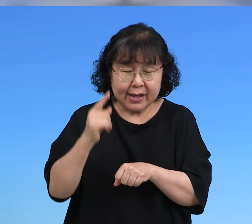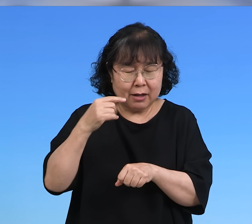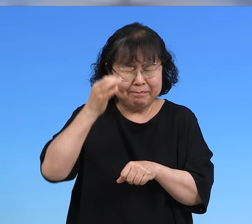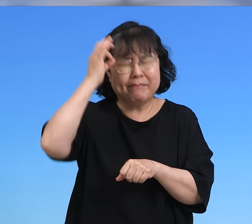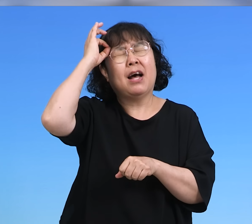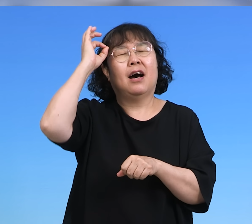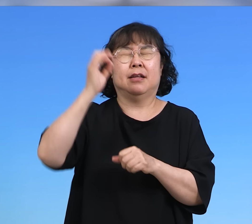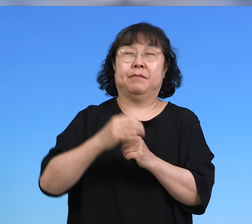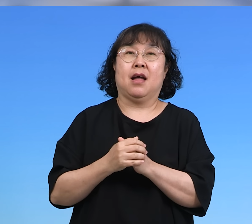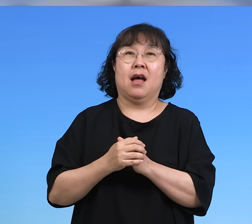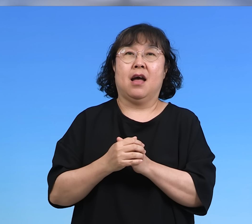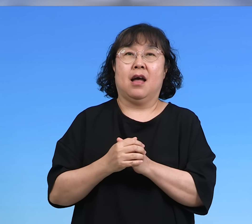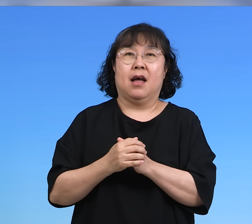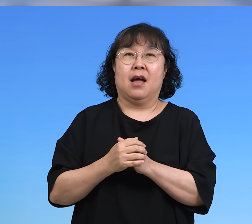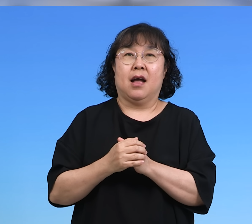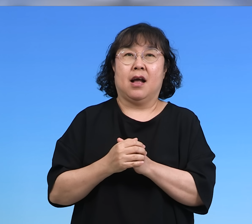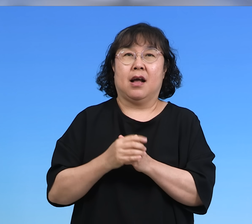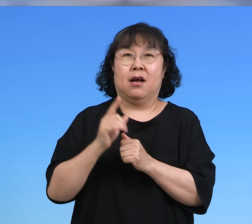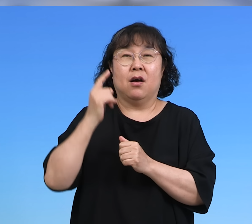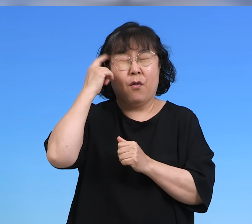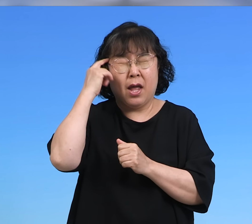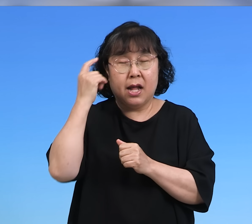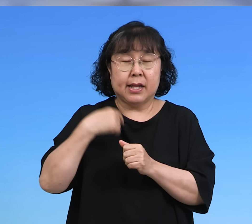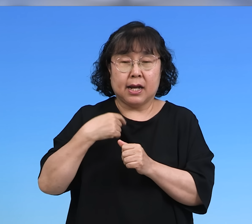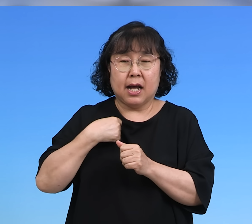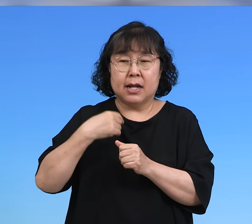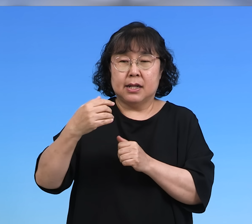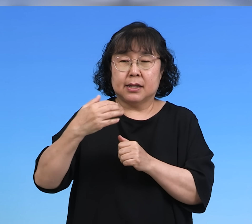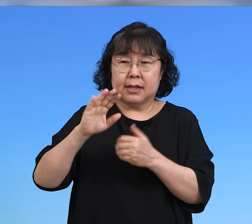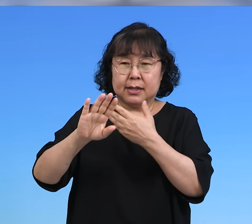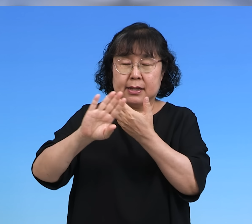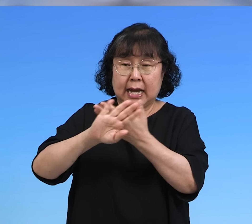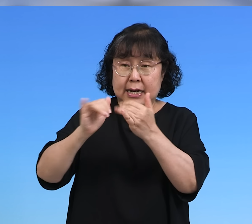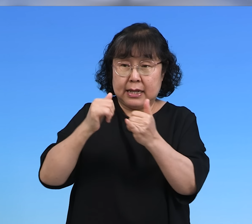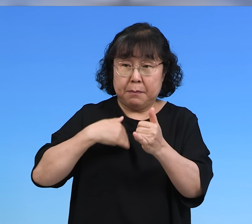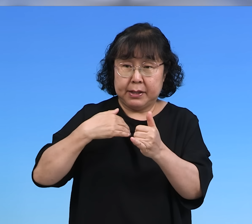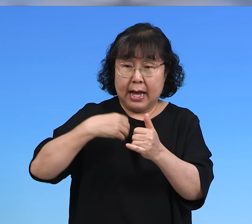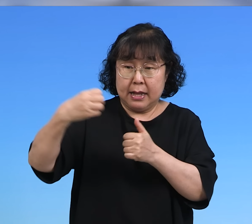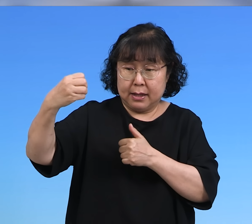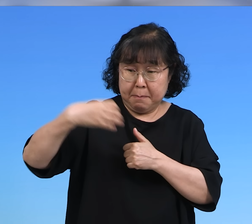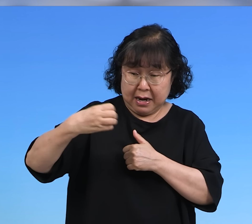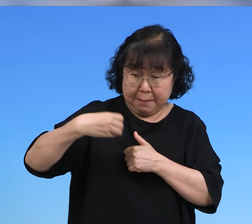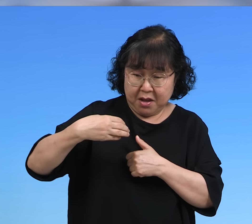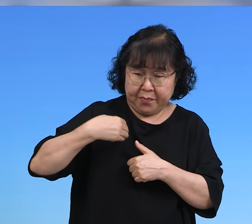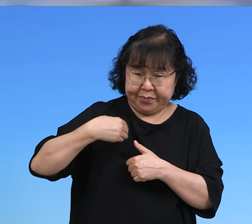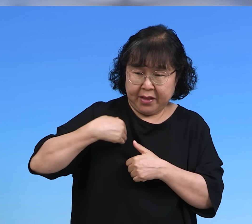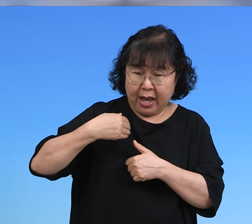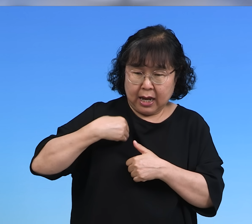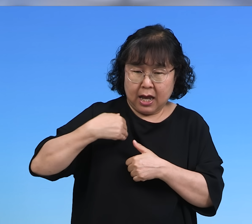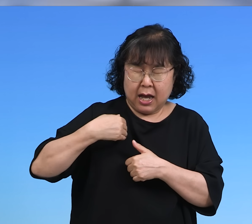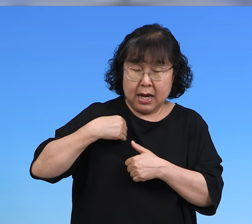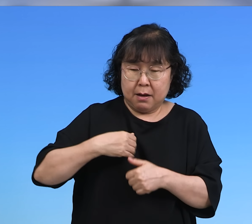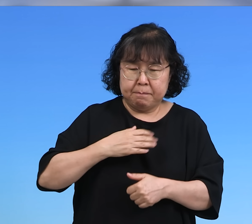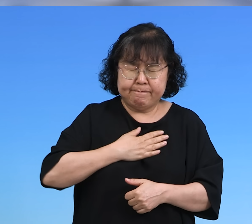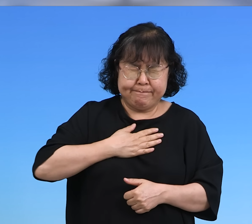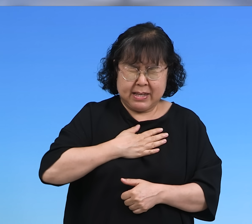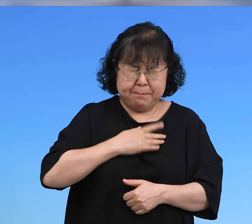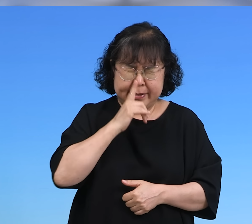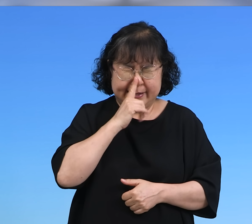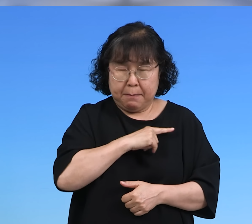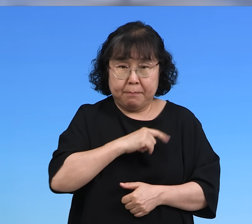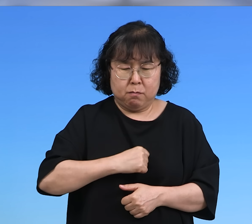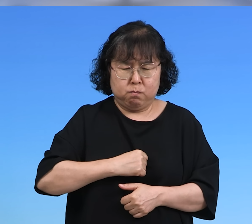알았죠. 그게 교만한 상태라는 걸요. 누가 뭔 얘기해주면 기분 나빠하는 거죠. 왜 알지도 못하면서 왜?